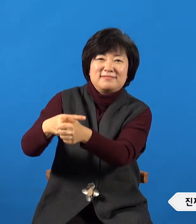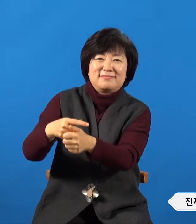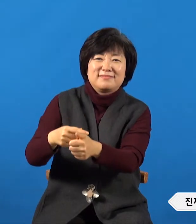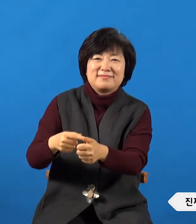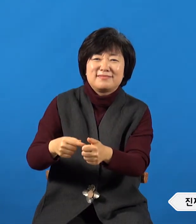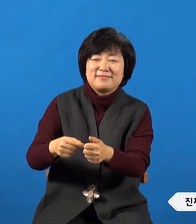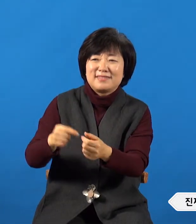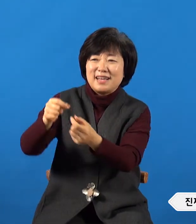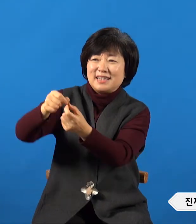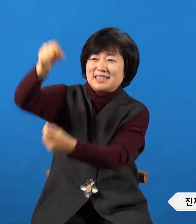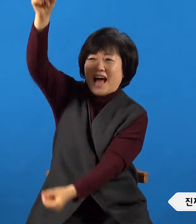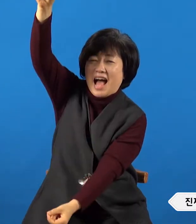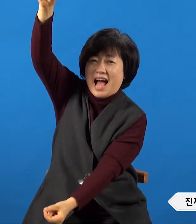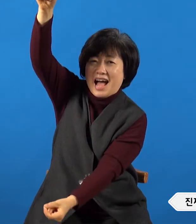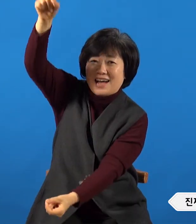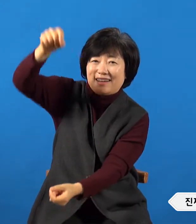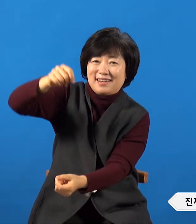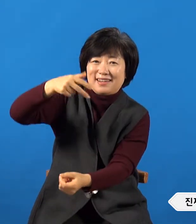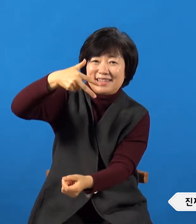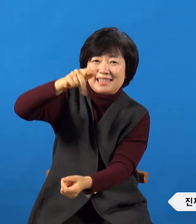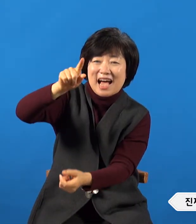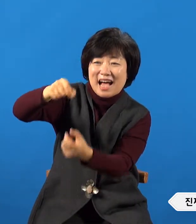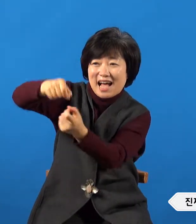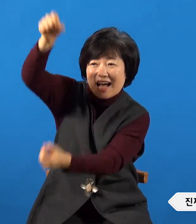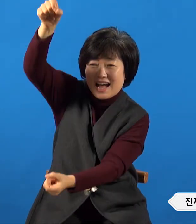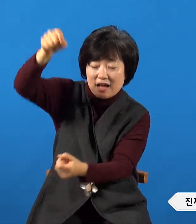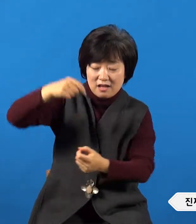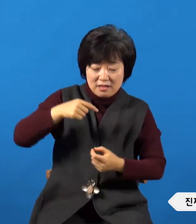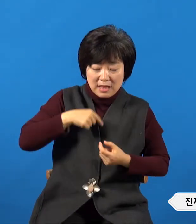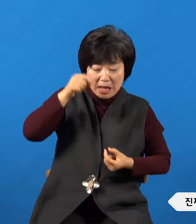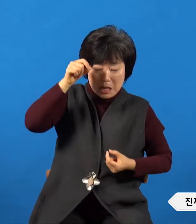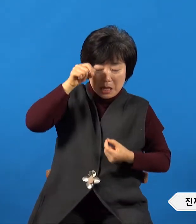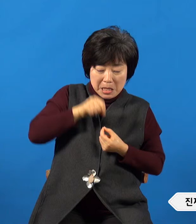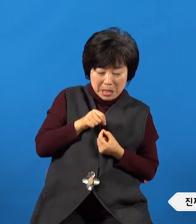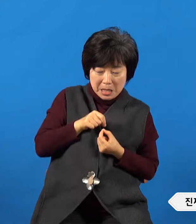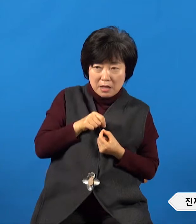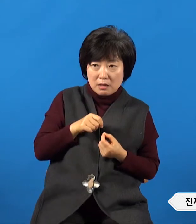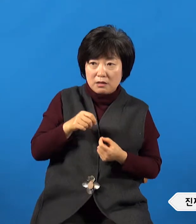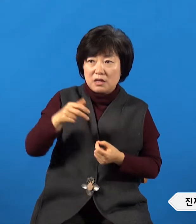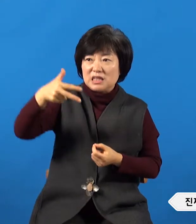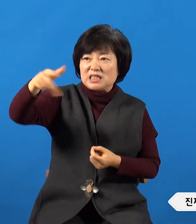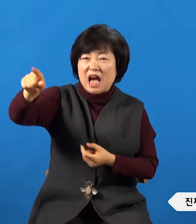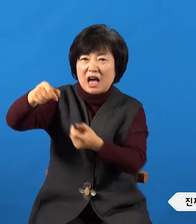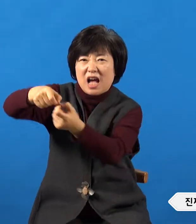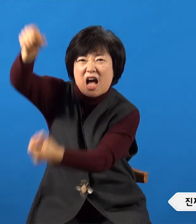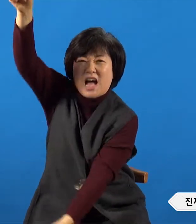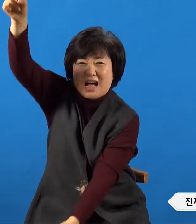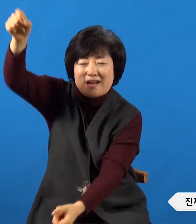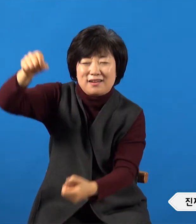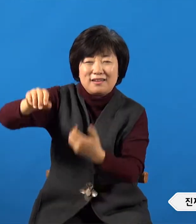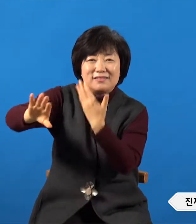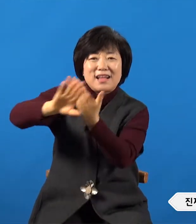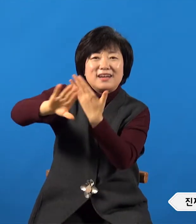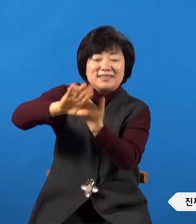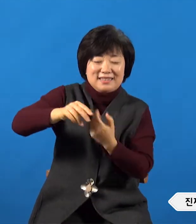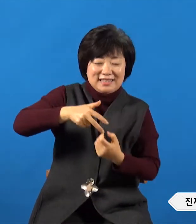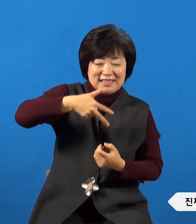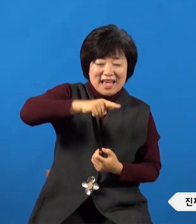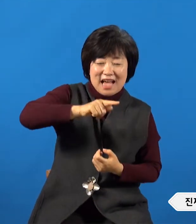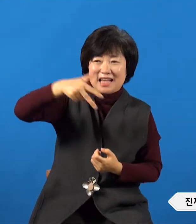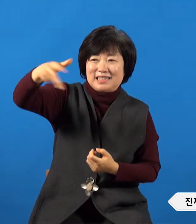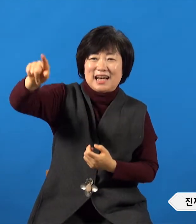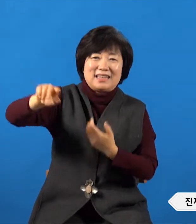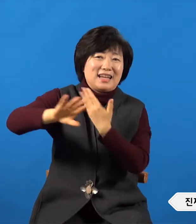두 개의 잣대를 가지고 있다라고 말하는 것 같습니다. 나를 향한 잣대가 다릅니다. 남을 향한 잣대가